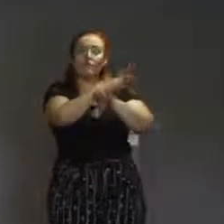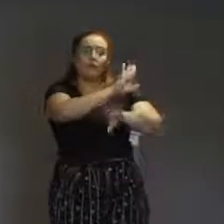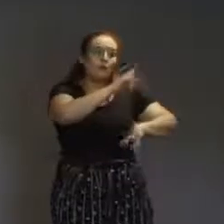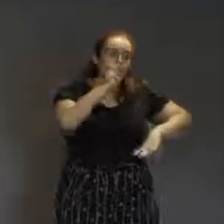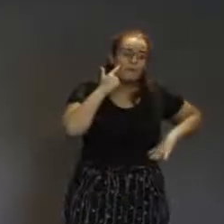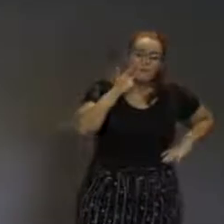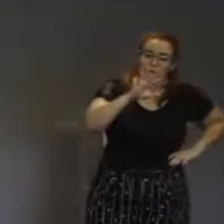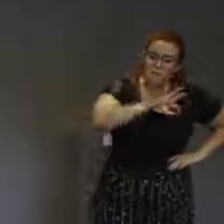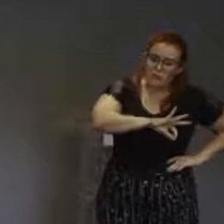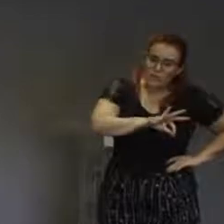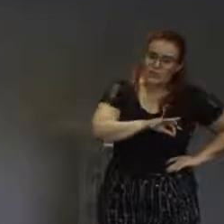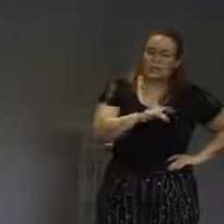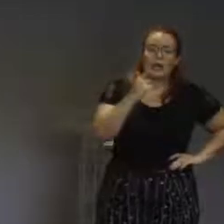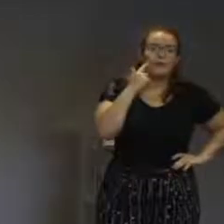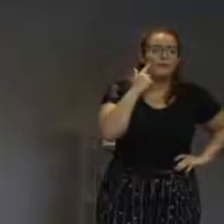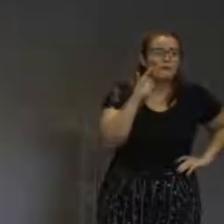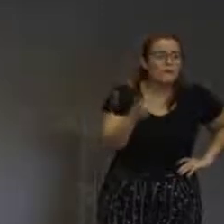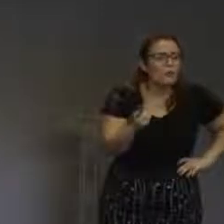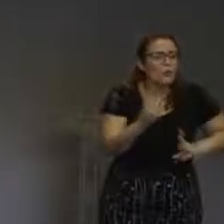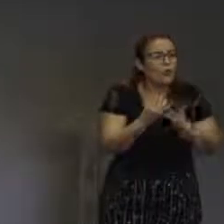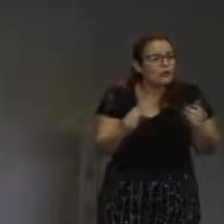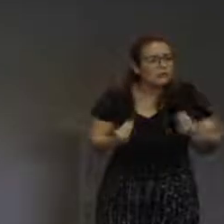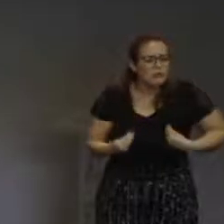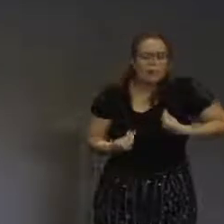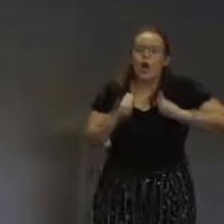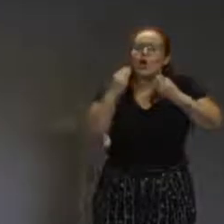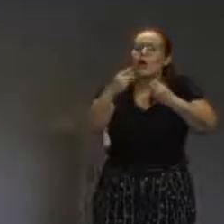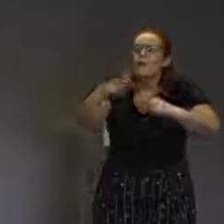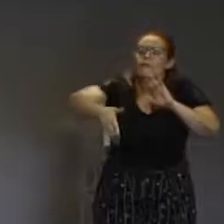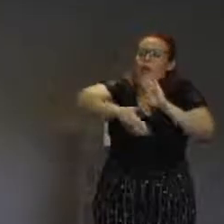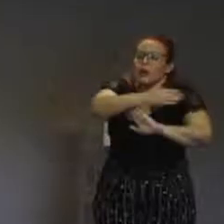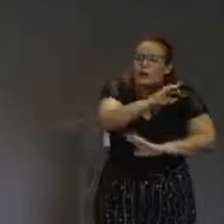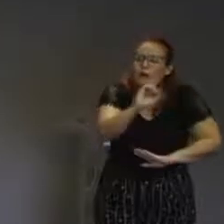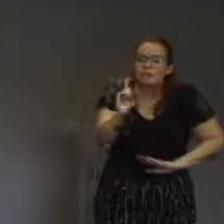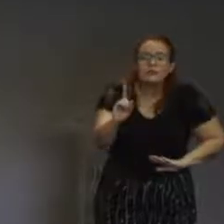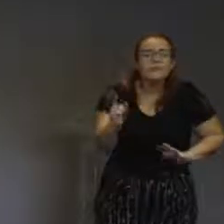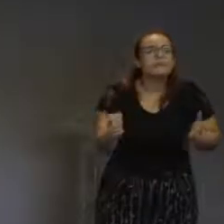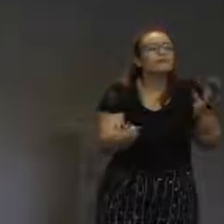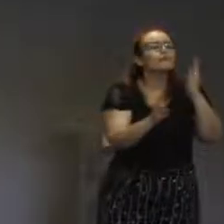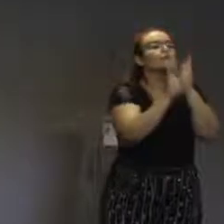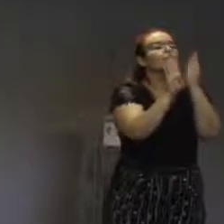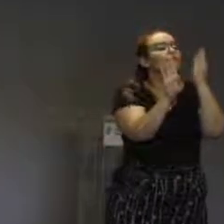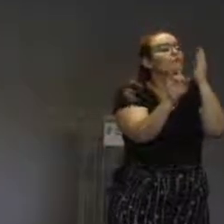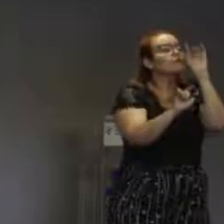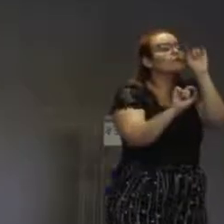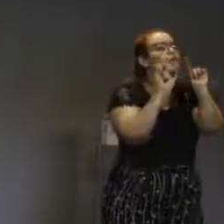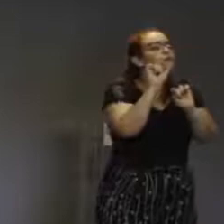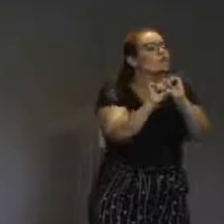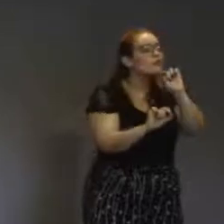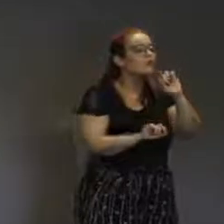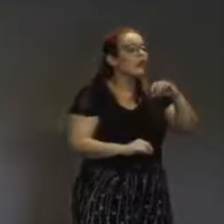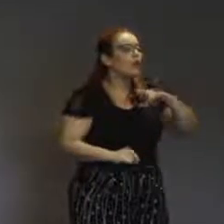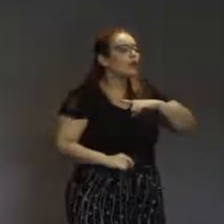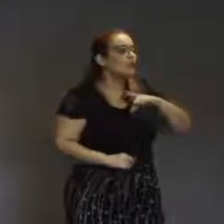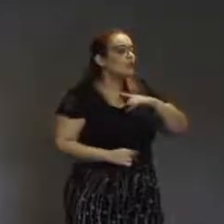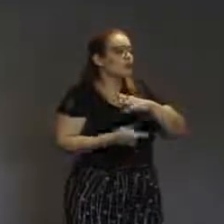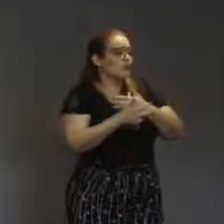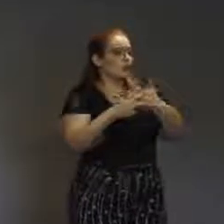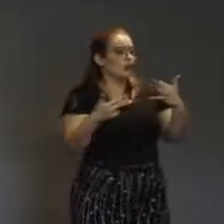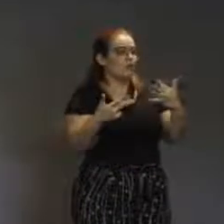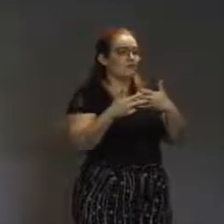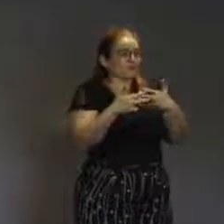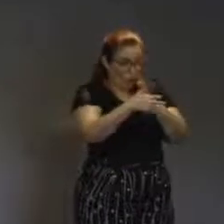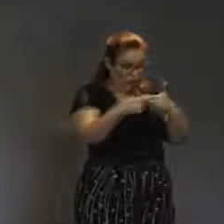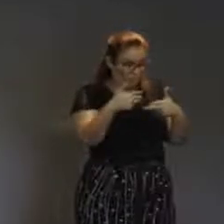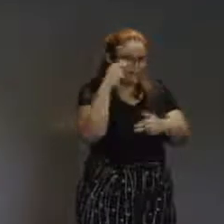viu a qualidade de vida, mas você viu o custo como é que você está dizendo que você não vai? E eles descobriram que há quadrantes pelos quais as pessoas acabam se pautando para dizer